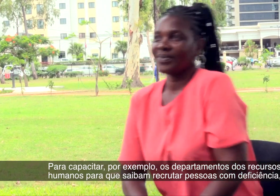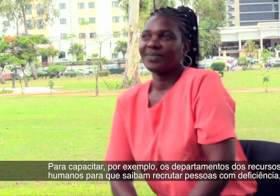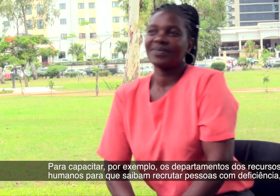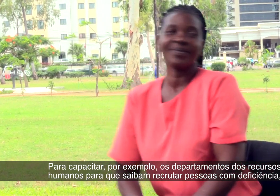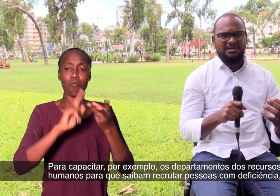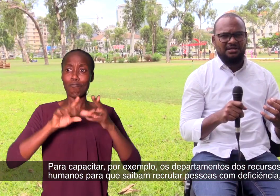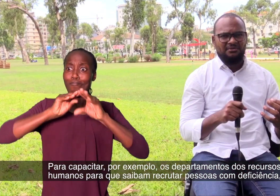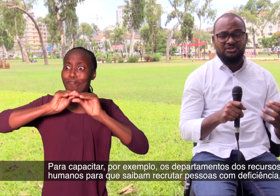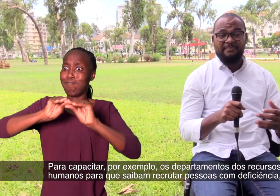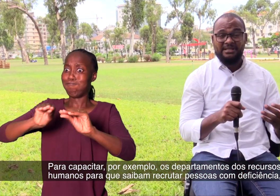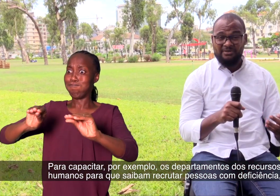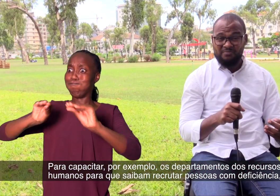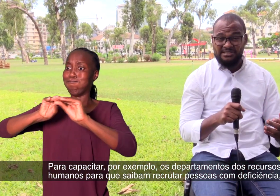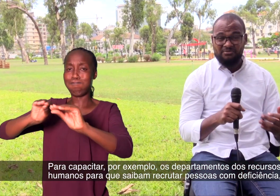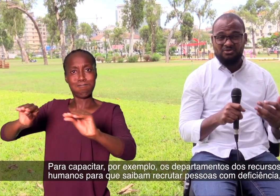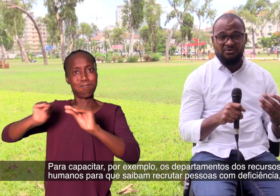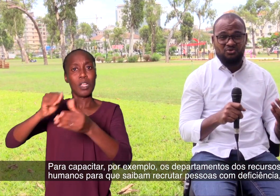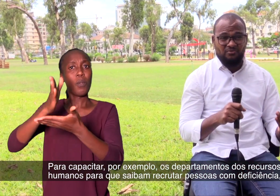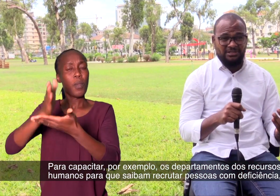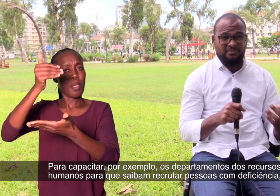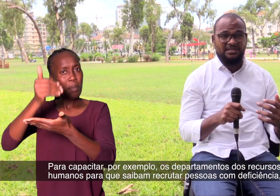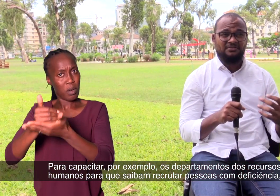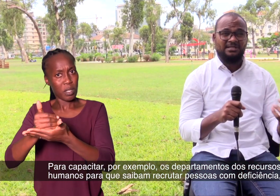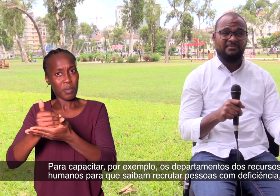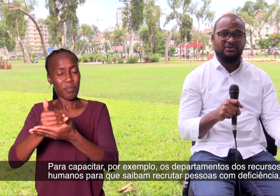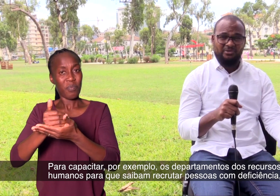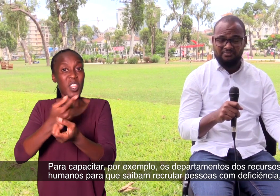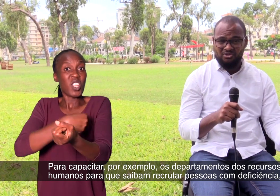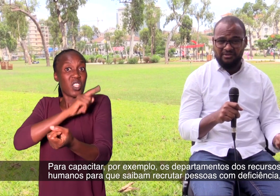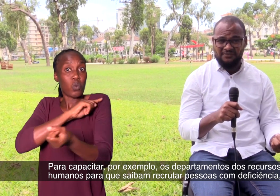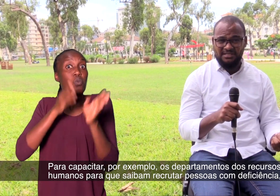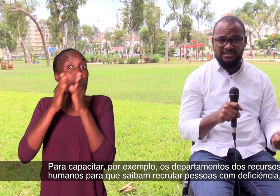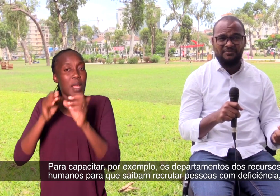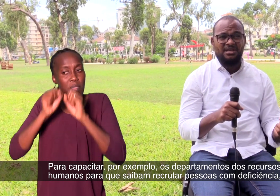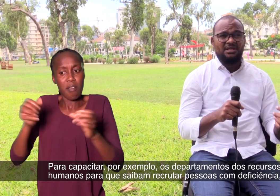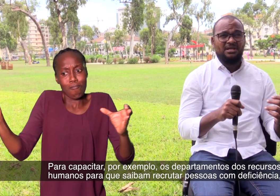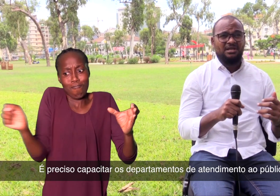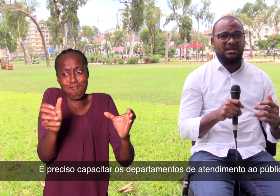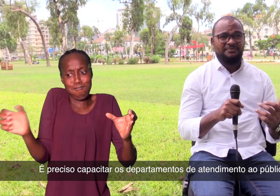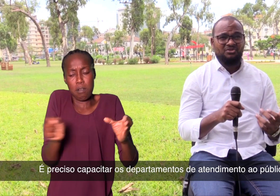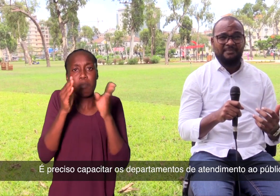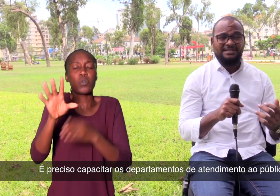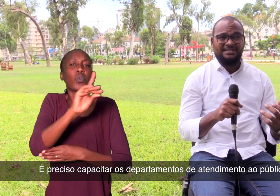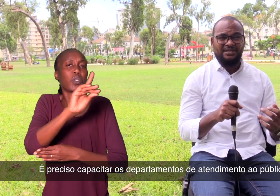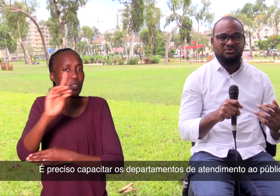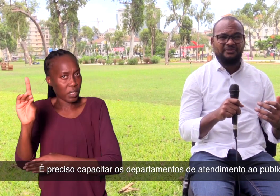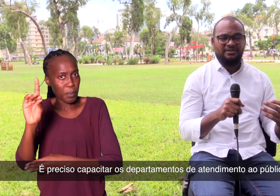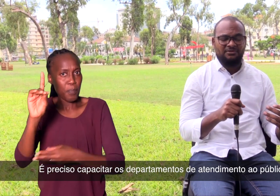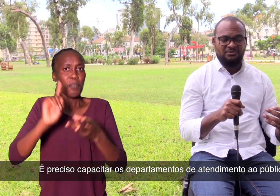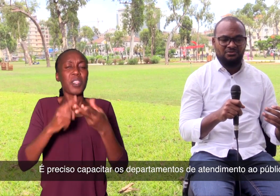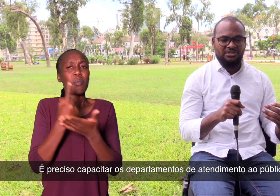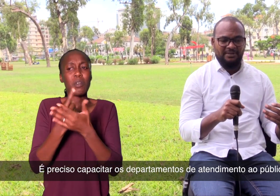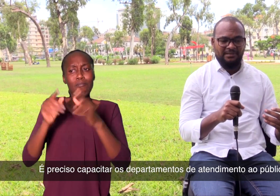os departamentos, por exemplo, dos recursos humanos para que saibam recrutar pessoas com deficiência. É preciso capacitar